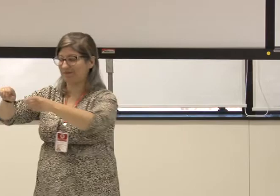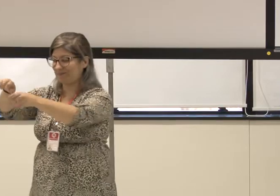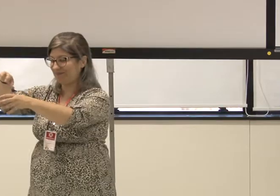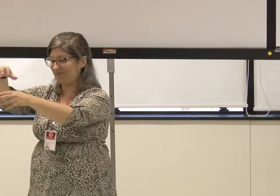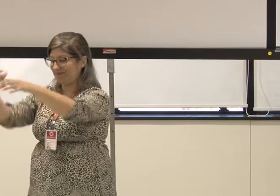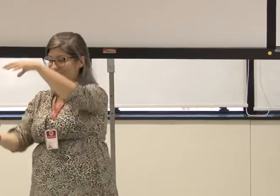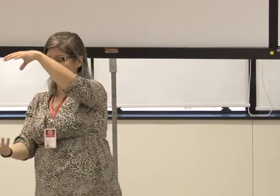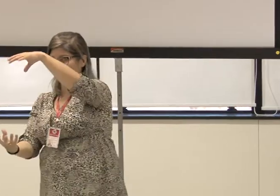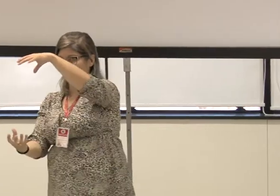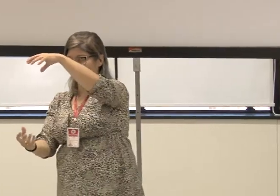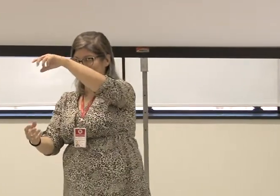Fit.